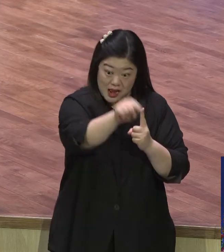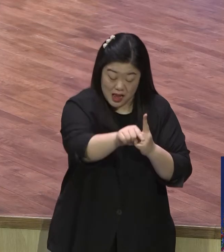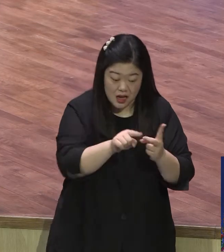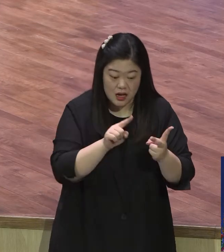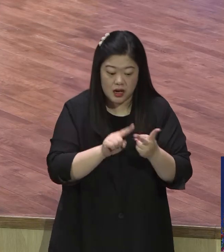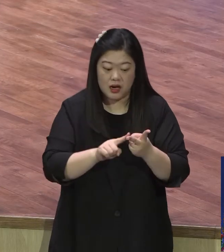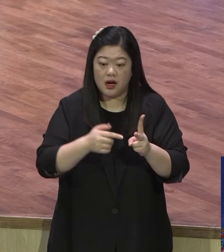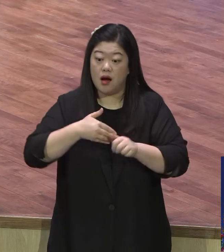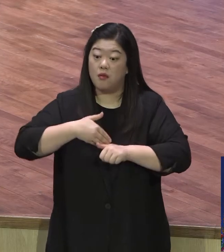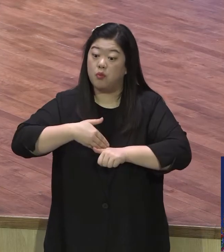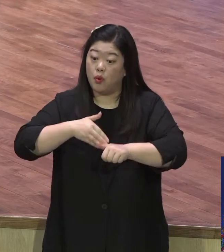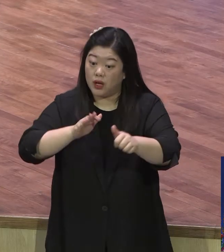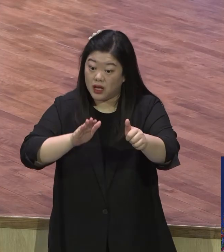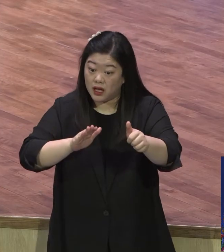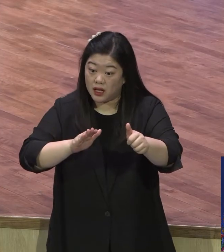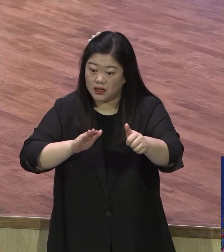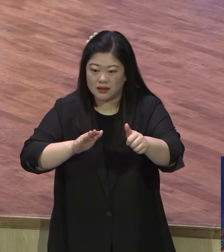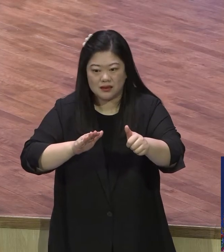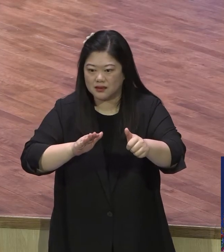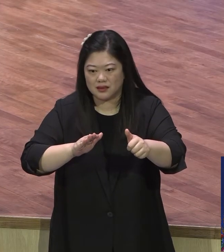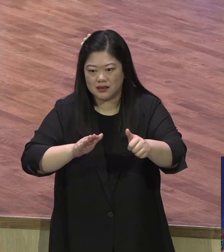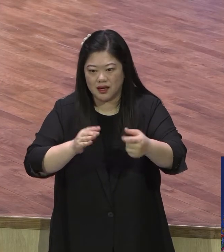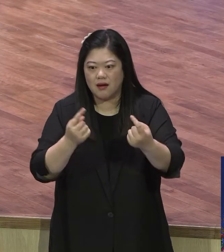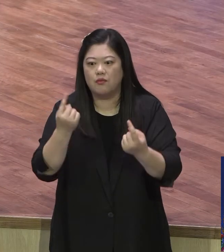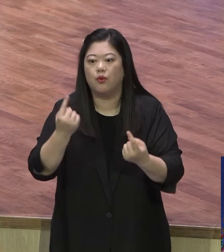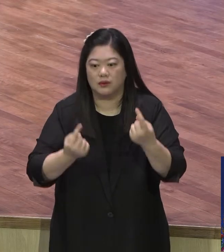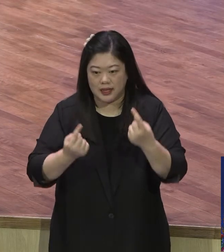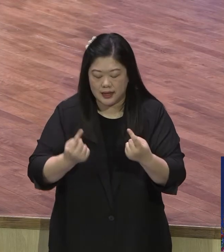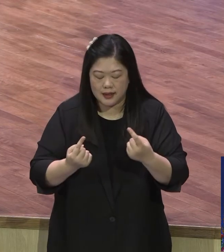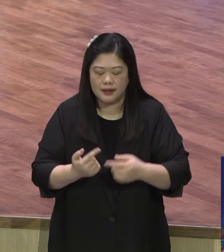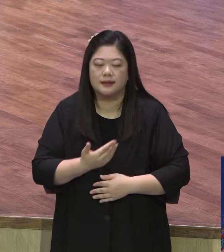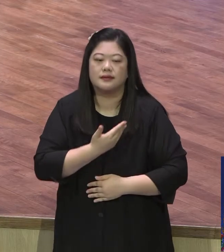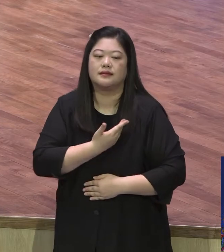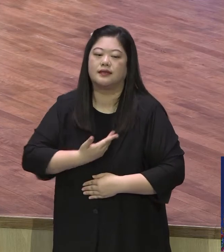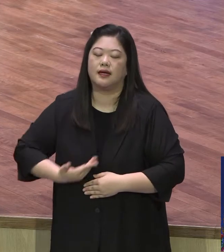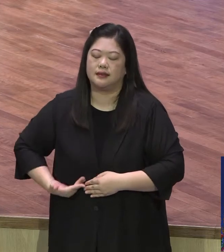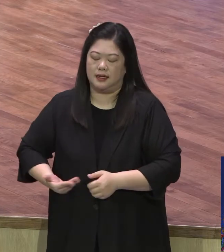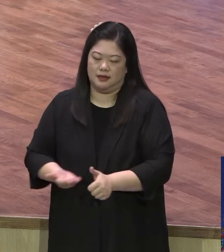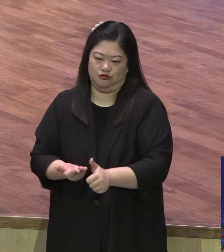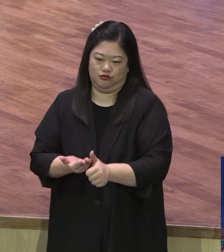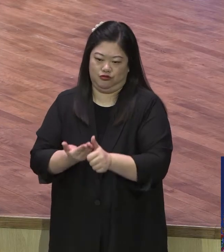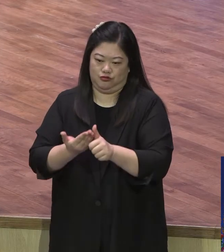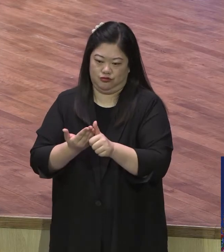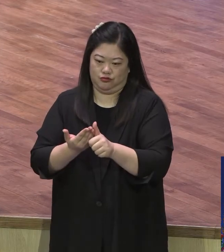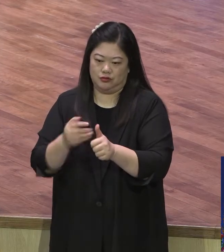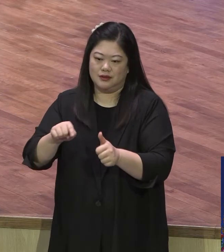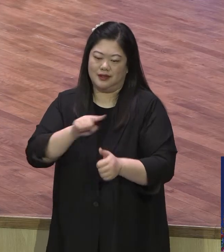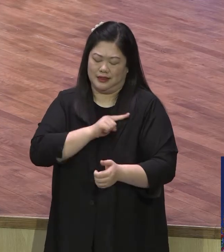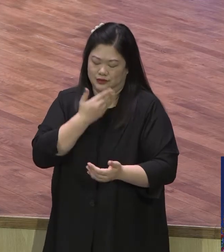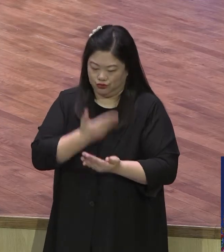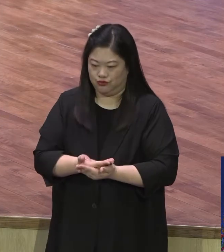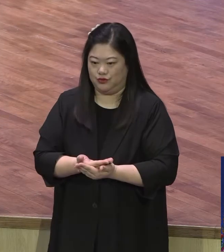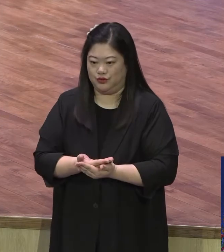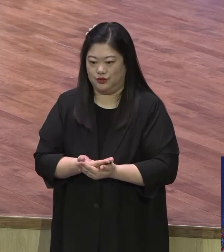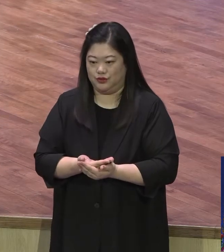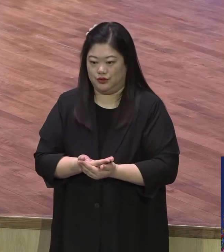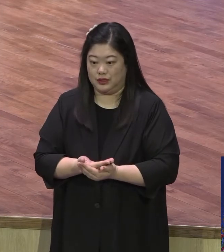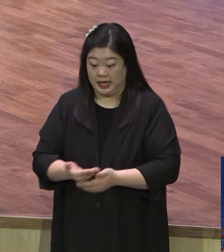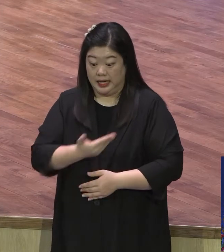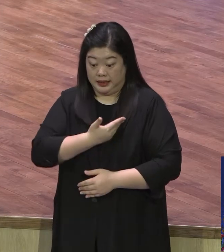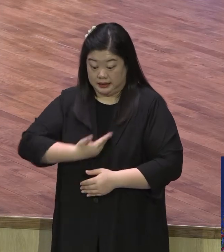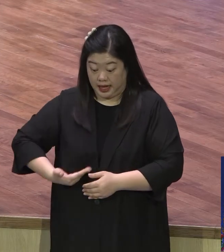그리스도에 절대 제자를 남기는 겁니다 절대 제자 절대 제자 이렇게 돼야 지속적으로 하나님 나라